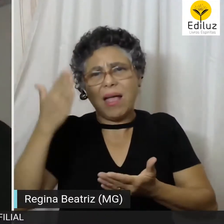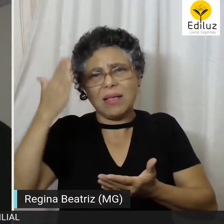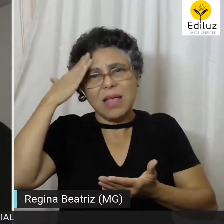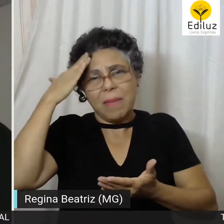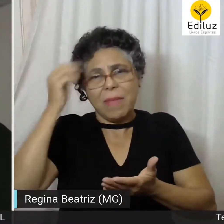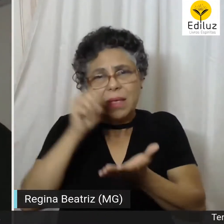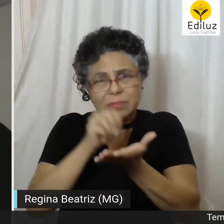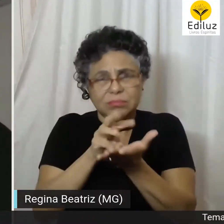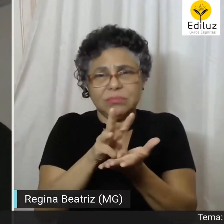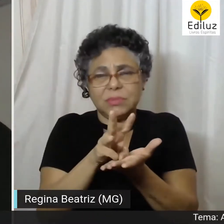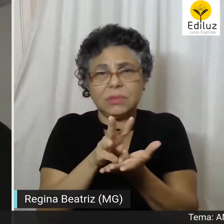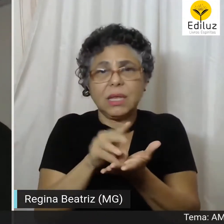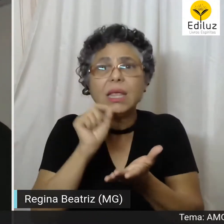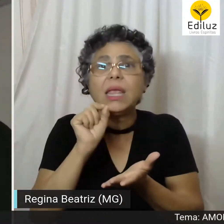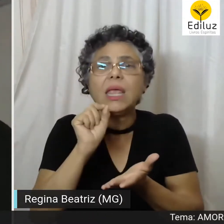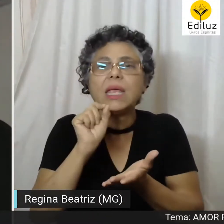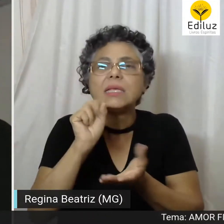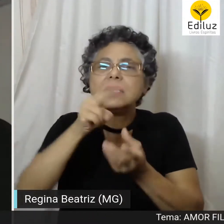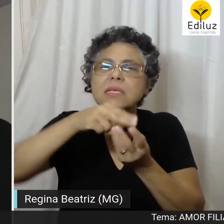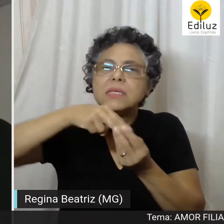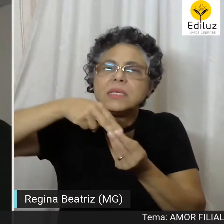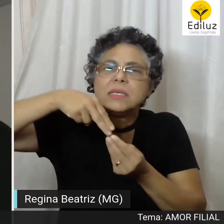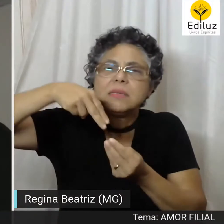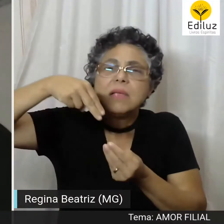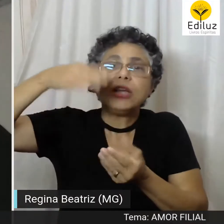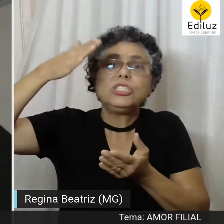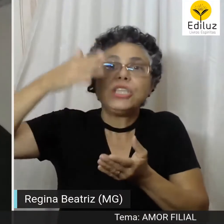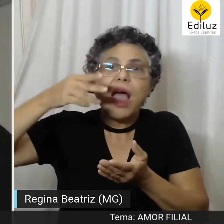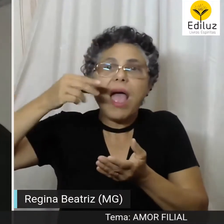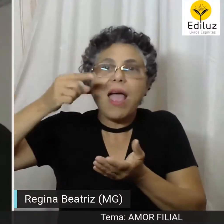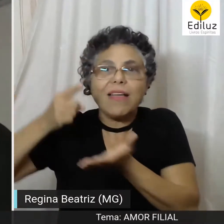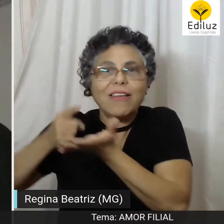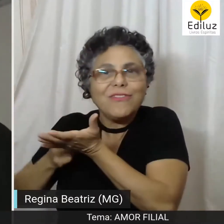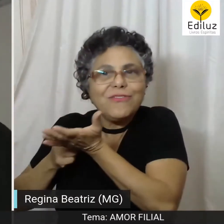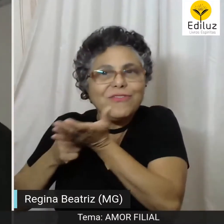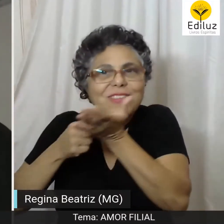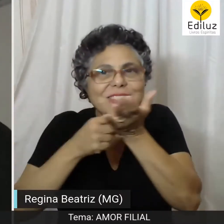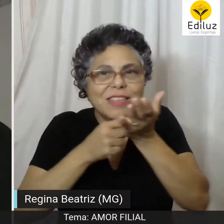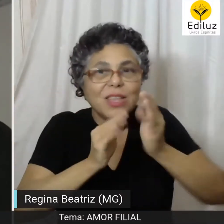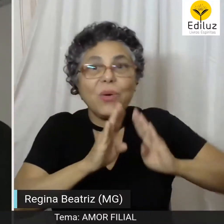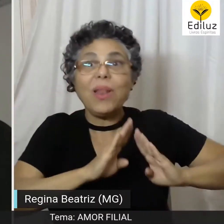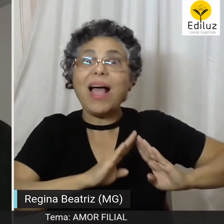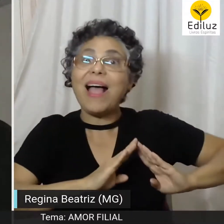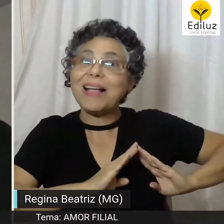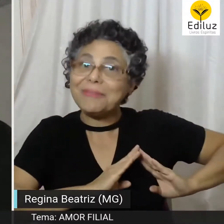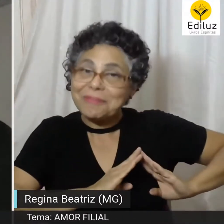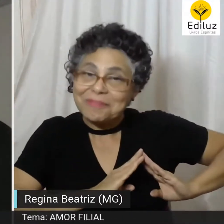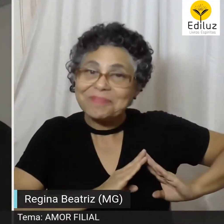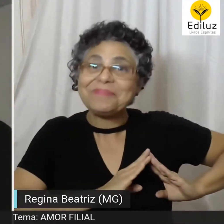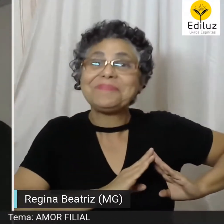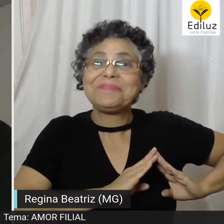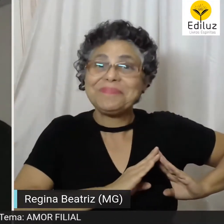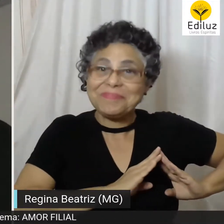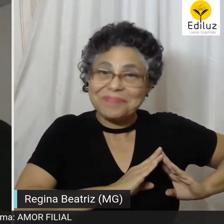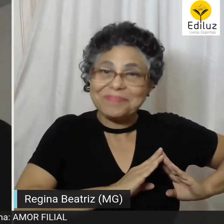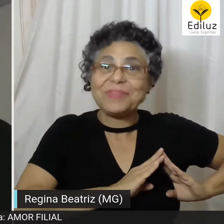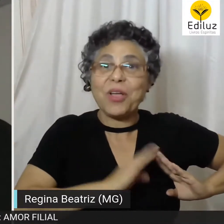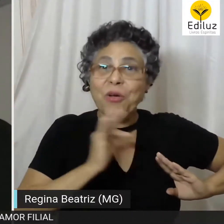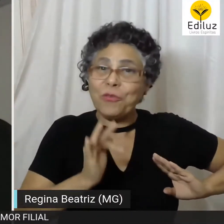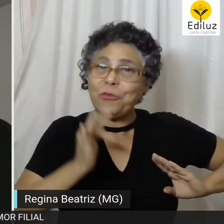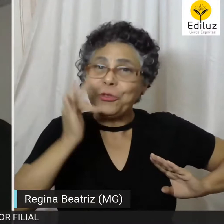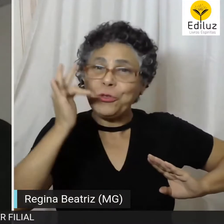espírita que esses espíritos já visitam os lares onde moram os seus